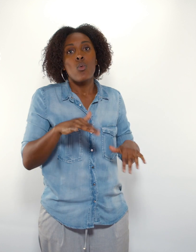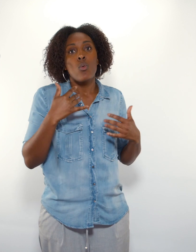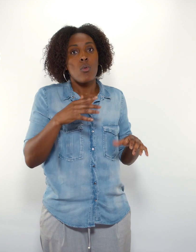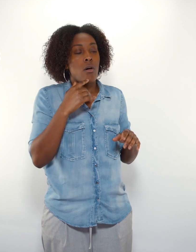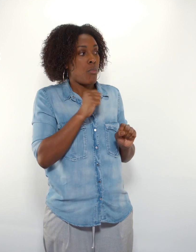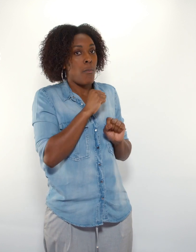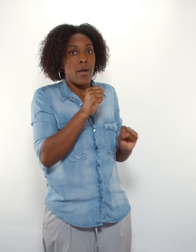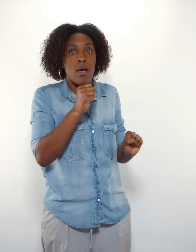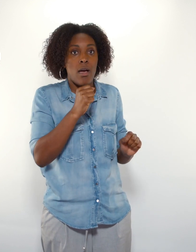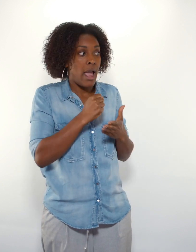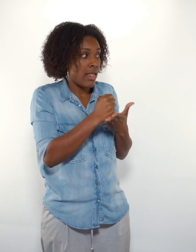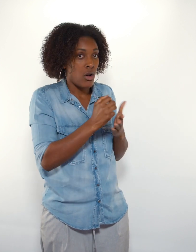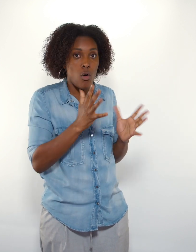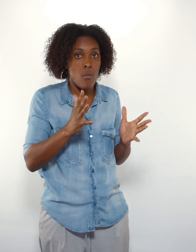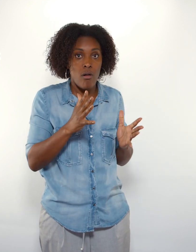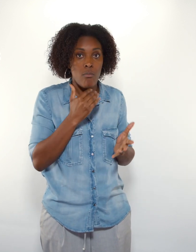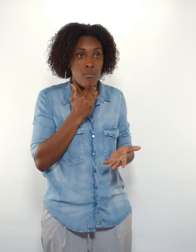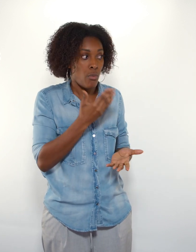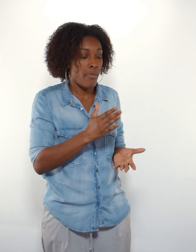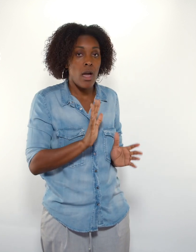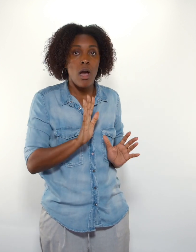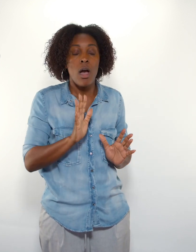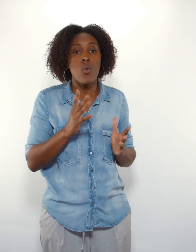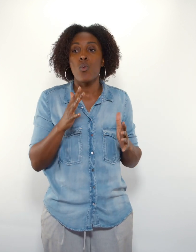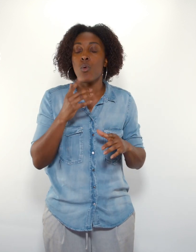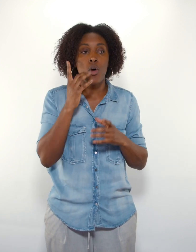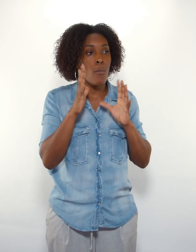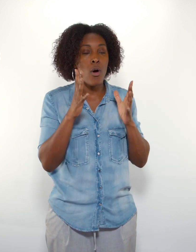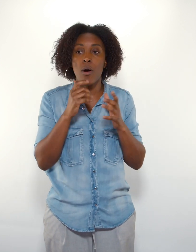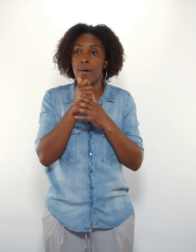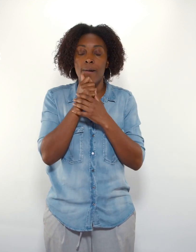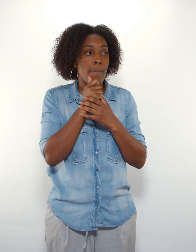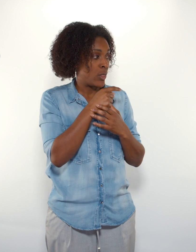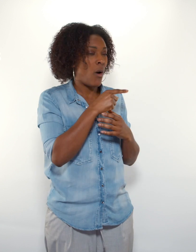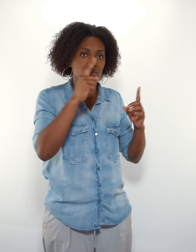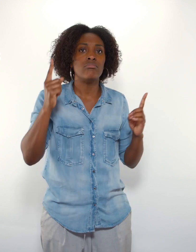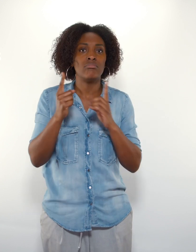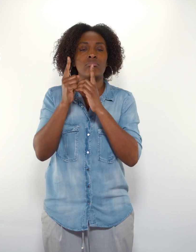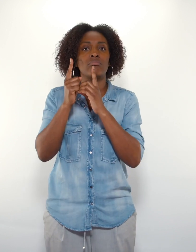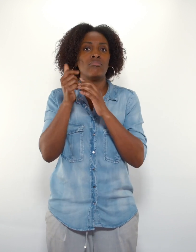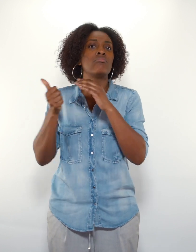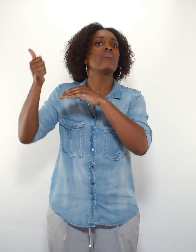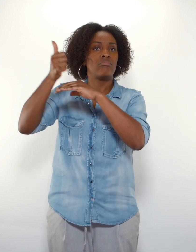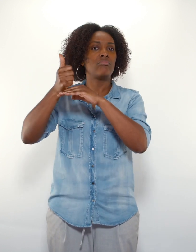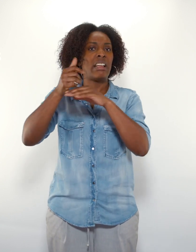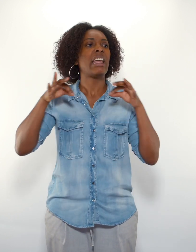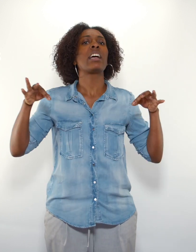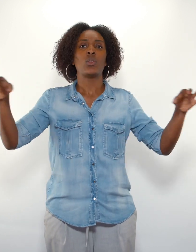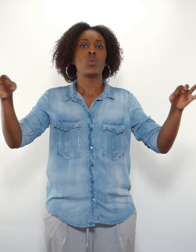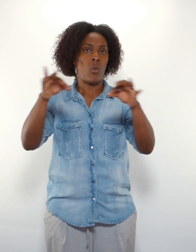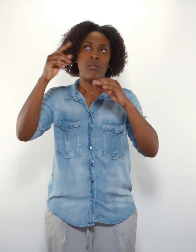mes compétences. Je ne sais pas comment je pourrais t'aider. La seule chose que je vois, ce serait peut-être de parler au gouverneur de notre